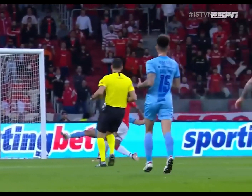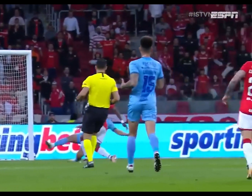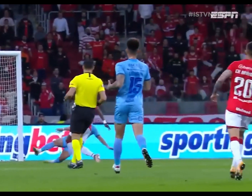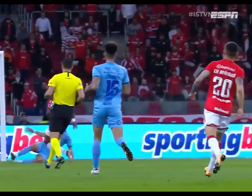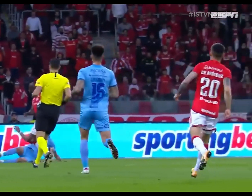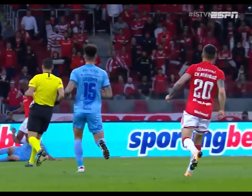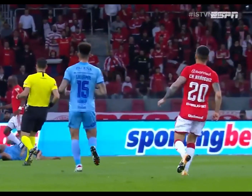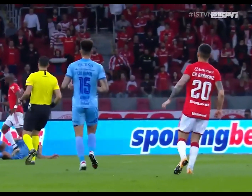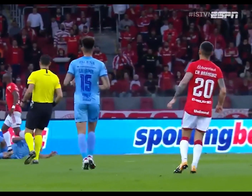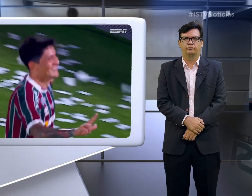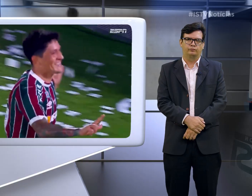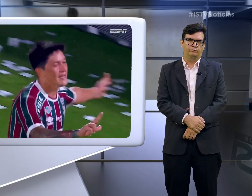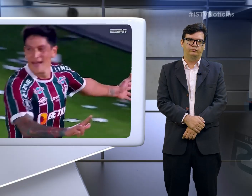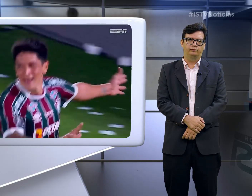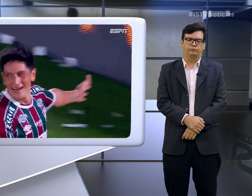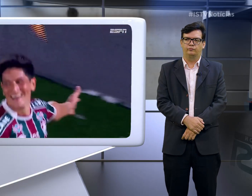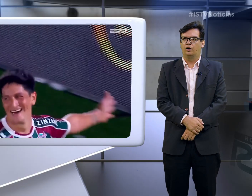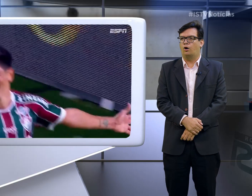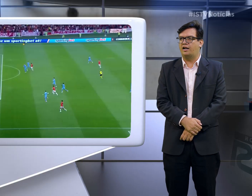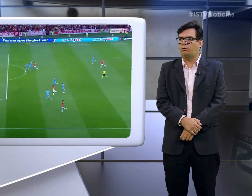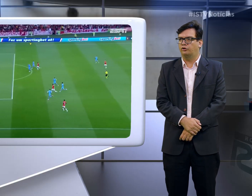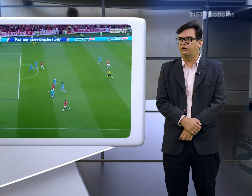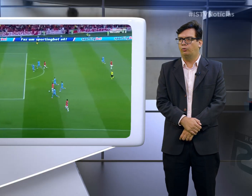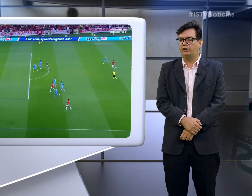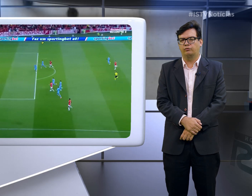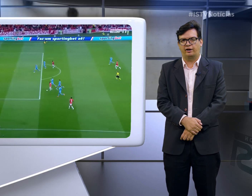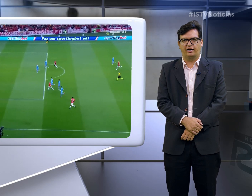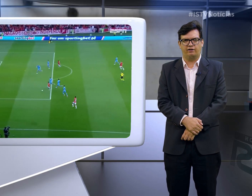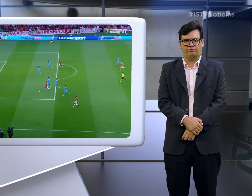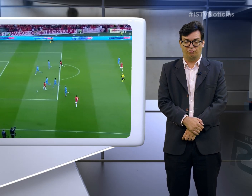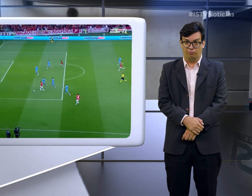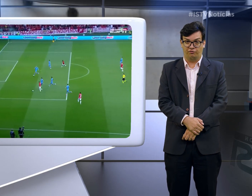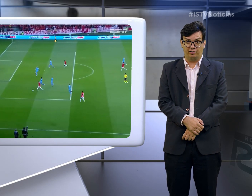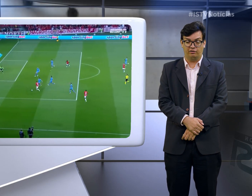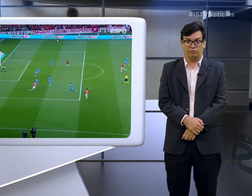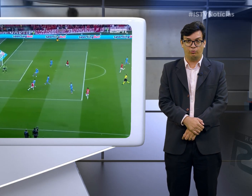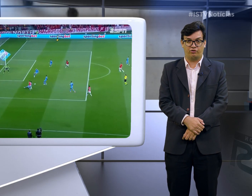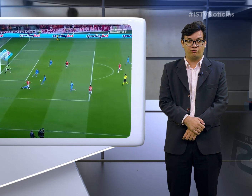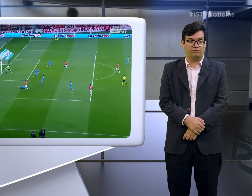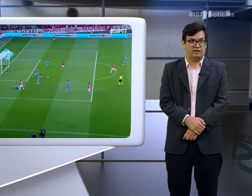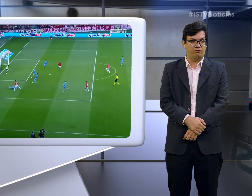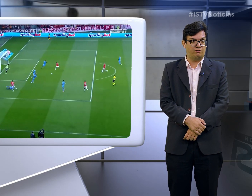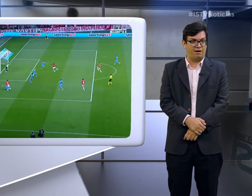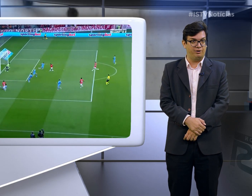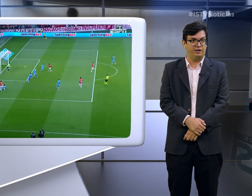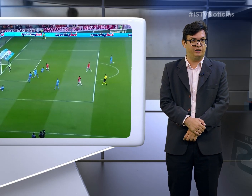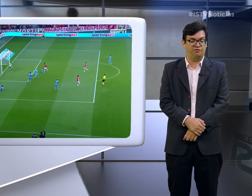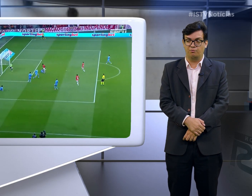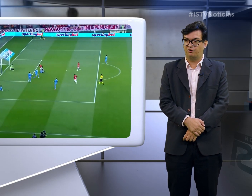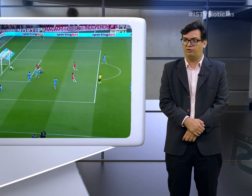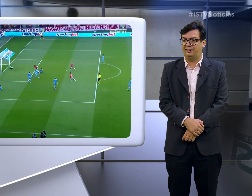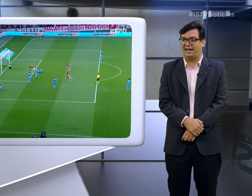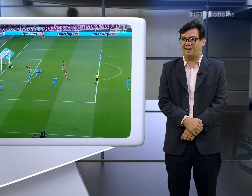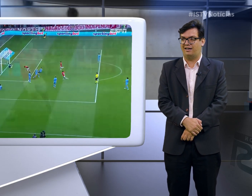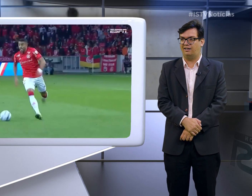um jogaço de bola. Olha, e continuando, vamos ver os resultados amanhã, né? Vamos ver quem é que